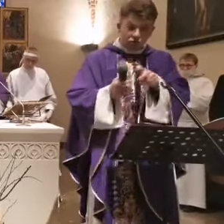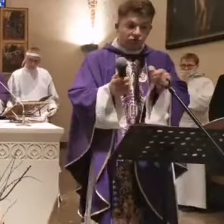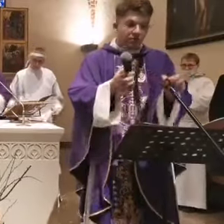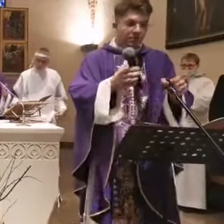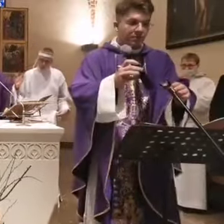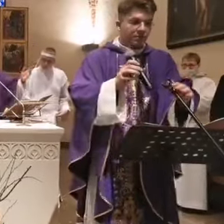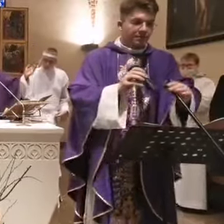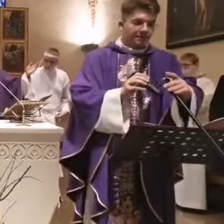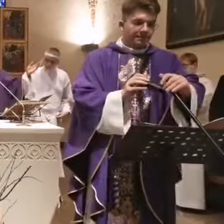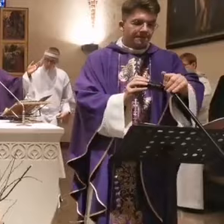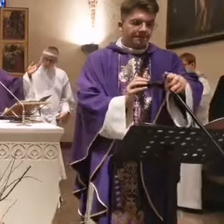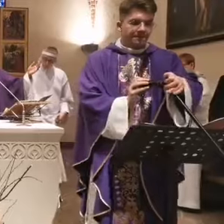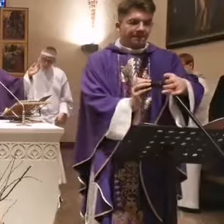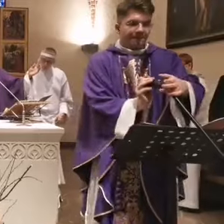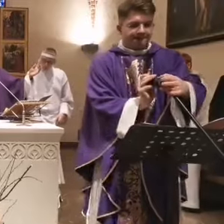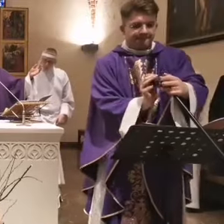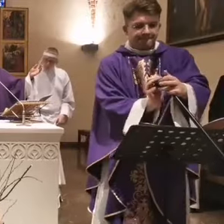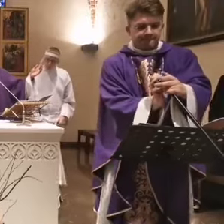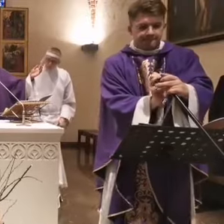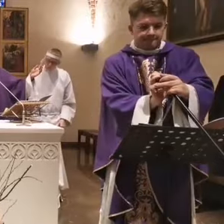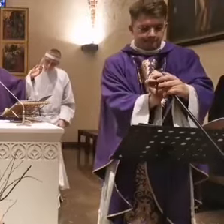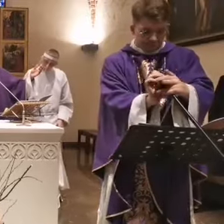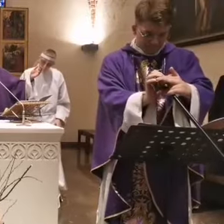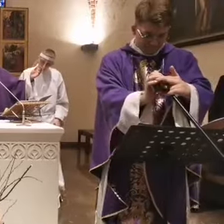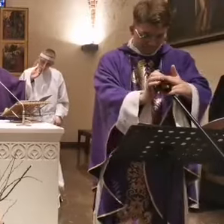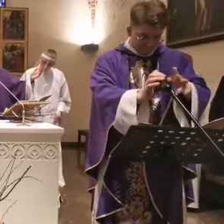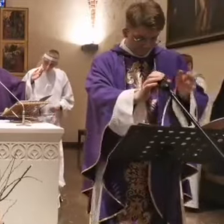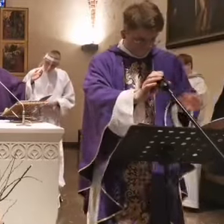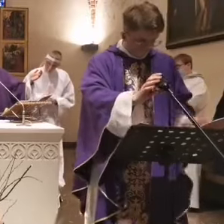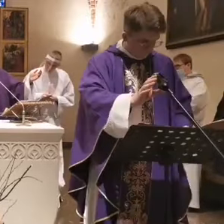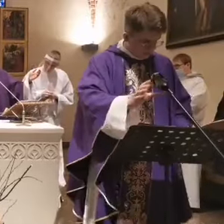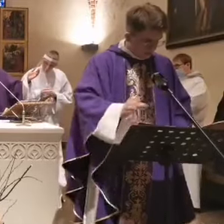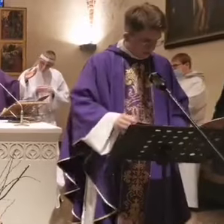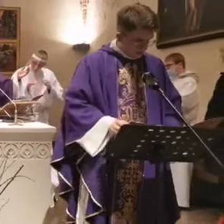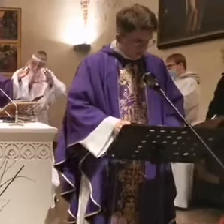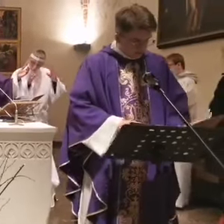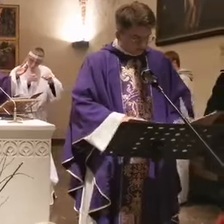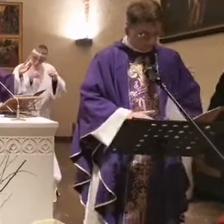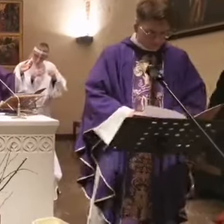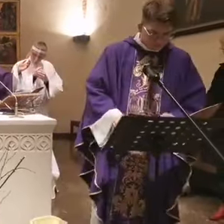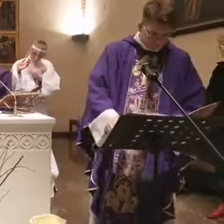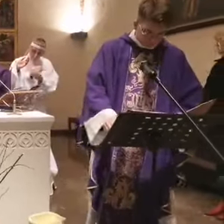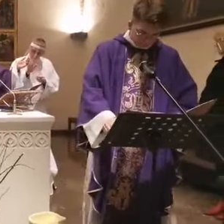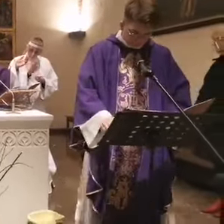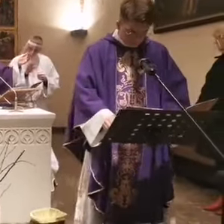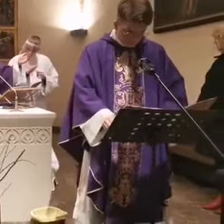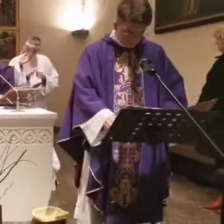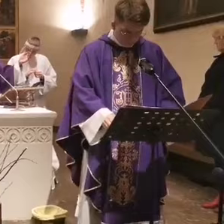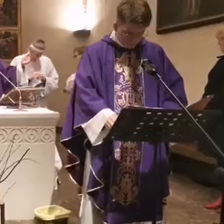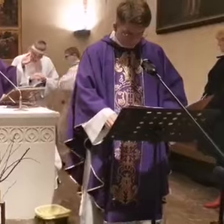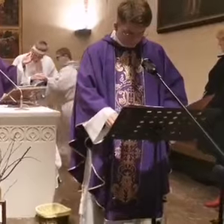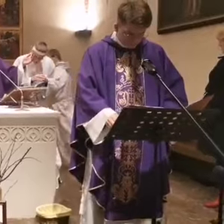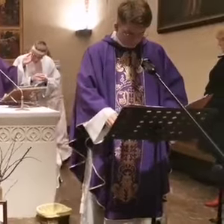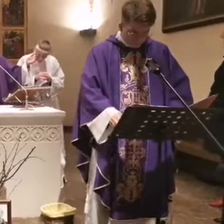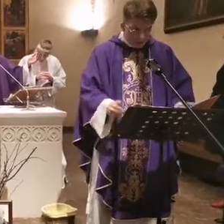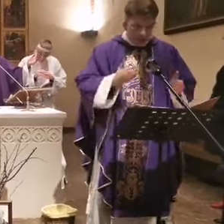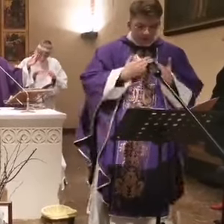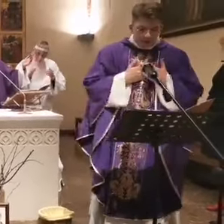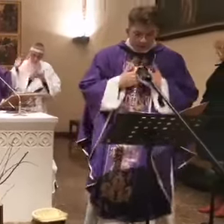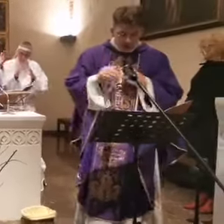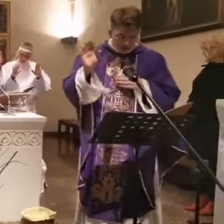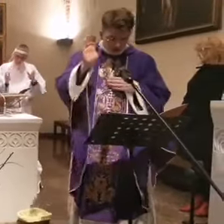Świętego. Per questo sacrificio di riconciliazione, o Padre, rimetti i